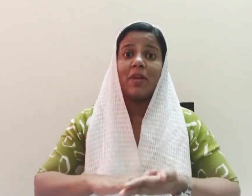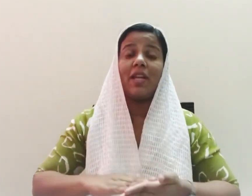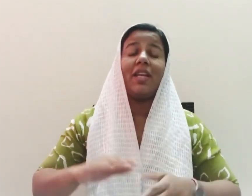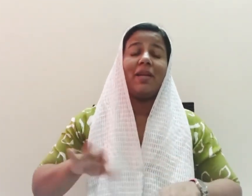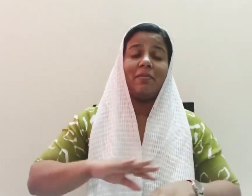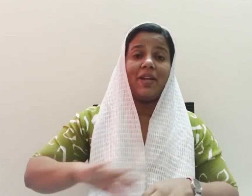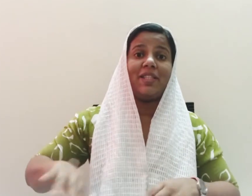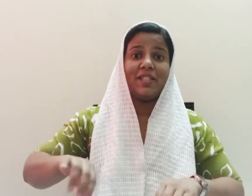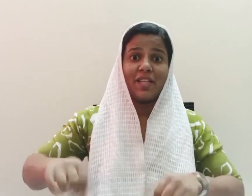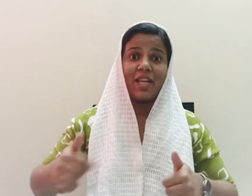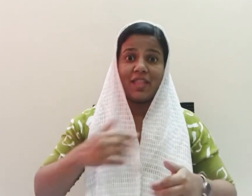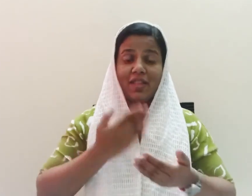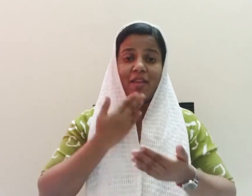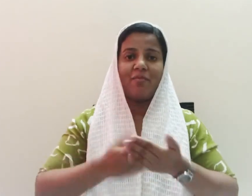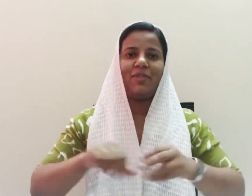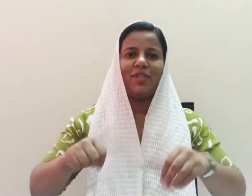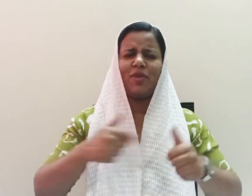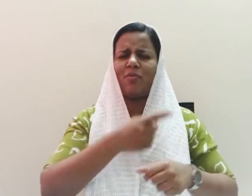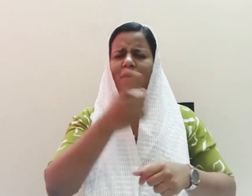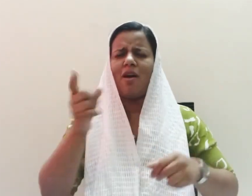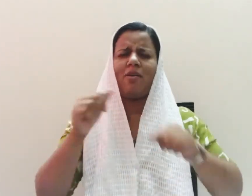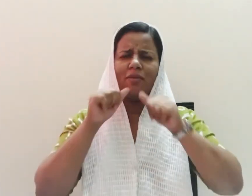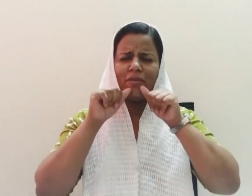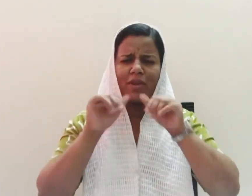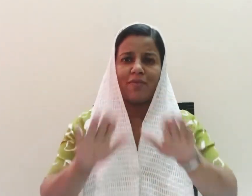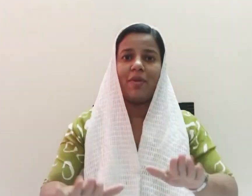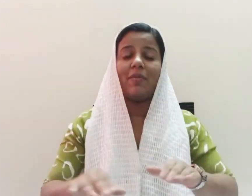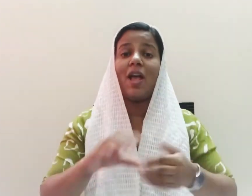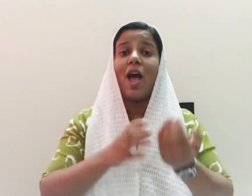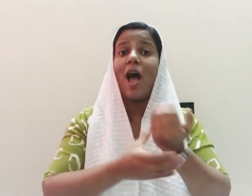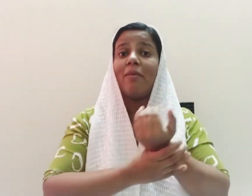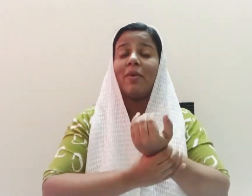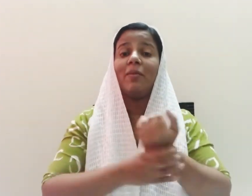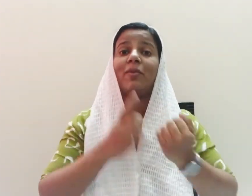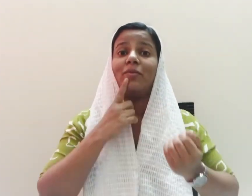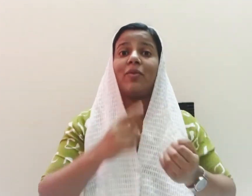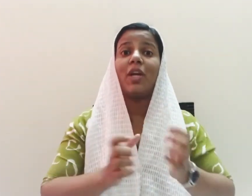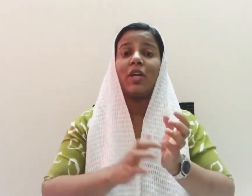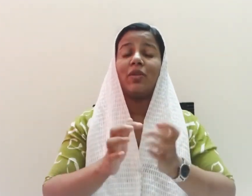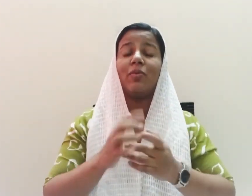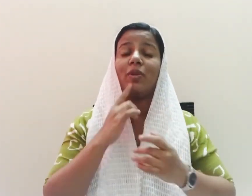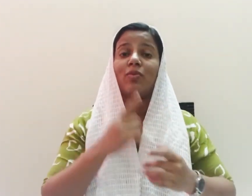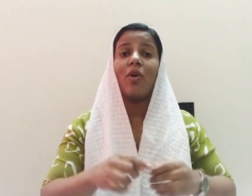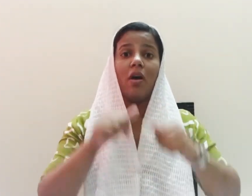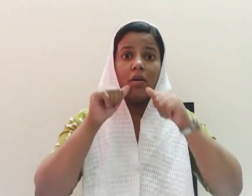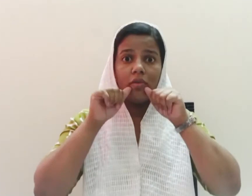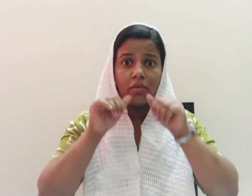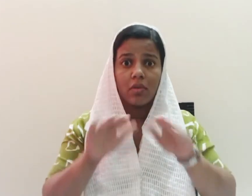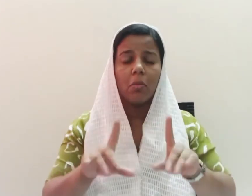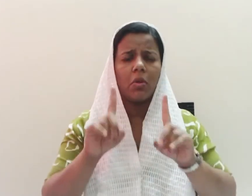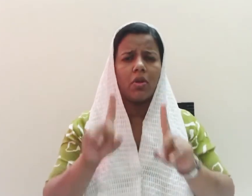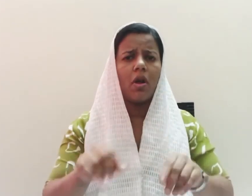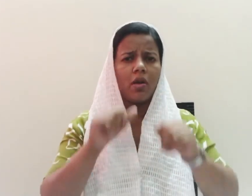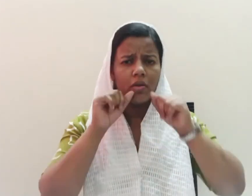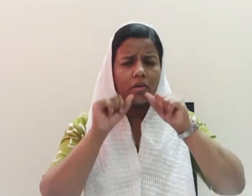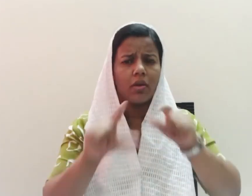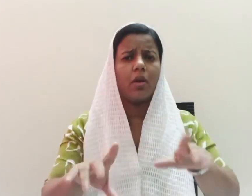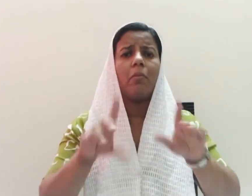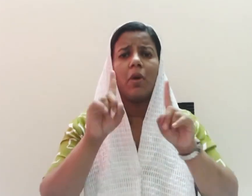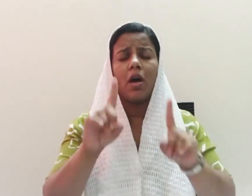ജയിക്കുക, അനേകർക്ക് അനുഗ്രഹമായി മാറുക. അബ്രഹാമിനോട് പറഞ്ഞ് നീ ഒരു അനുഗ്രഹമായിരിക്കും എന്നാണ് പറഞ്ഞത്, അർത്ഥം നിന്നിൽ നിന്ന് അനുഗ്രഹമേ വരികയുള്ളൂ. അതെ,